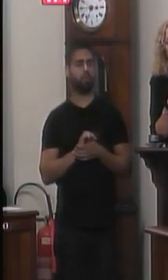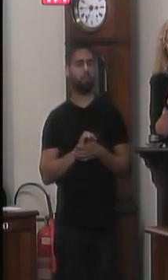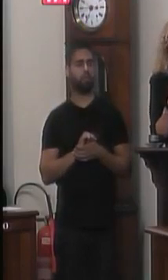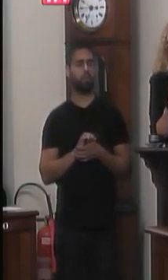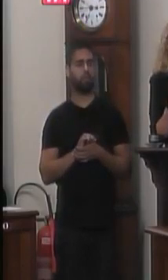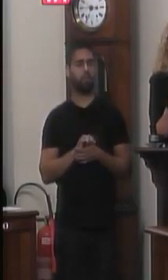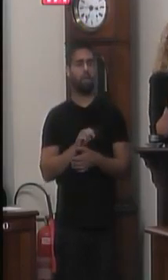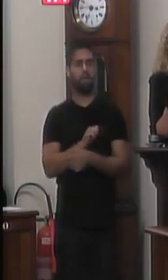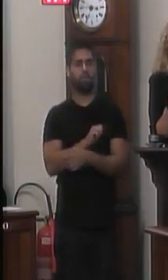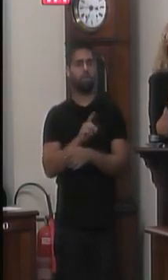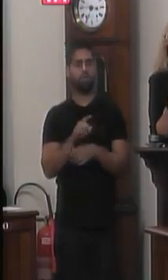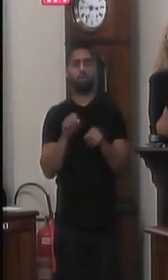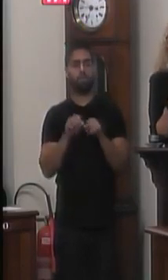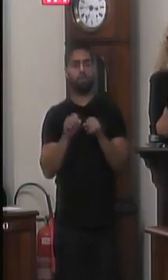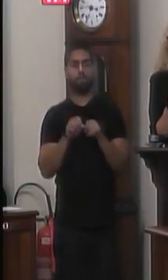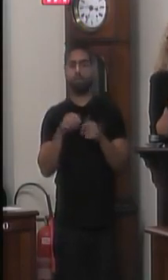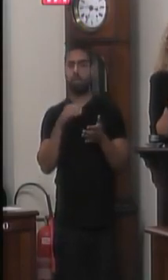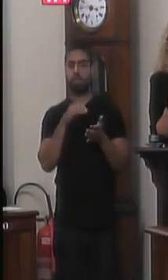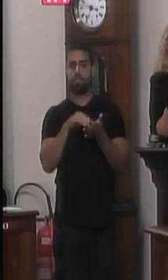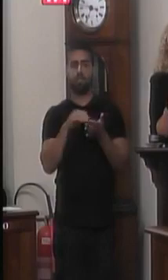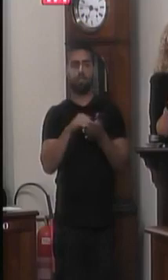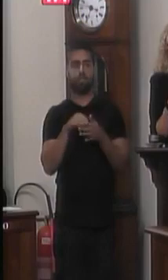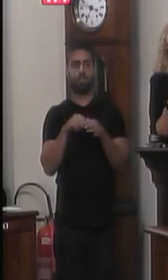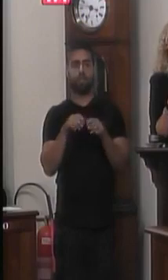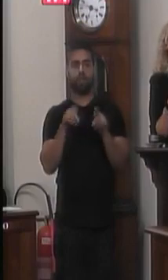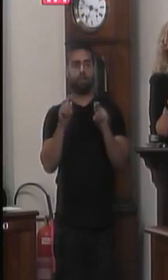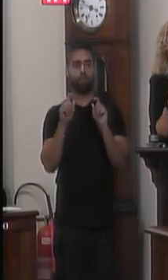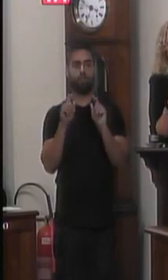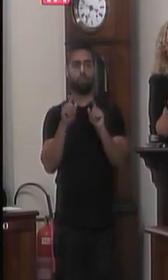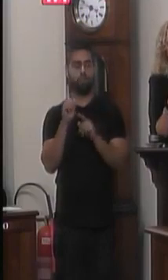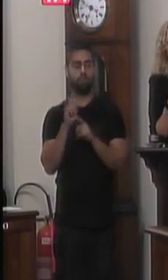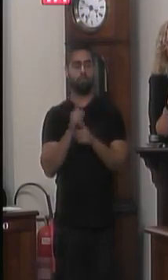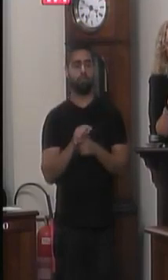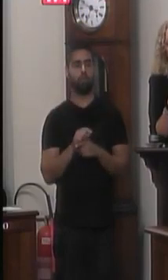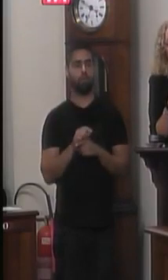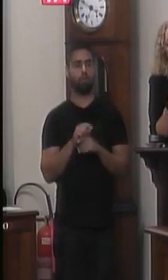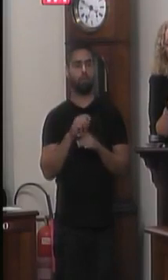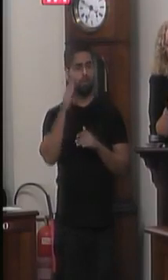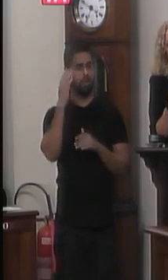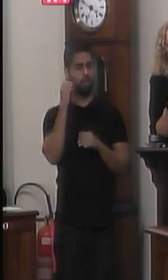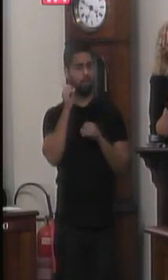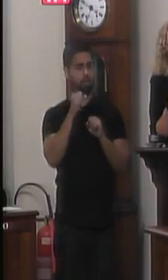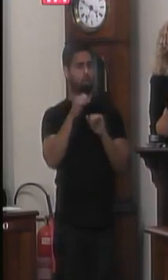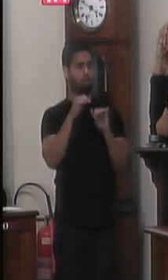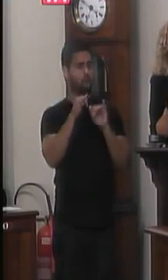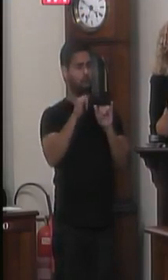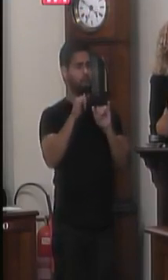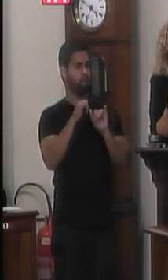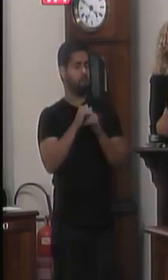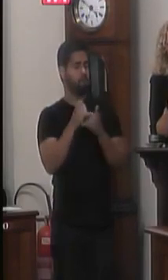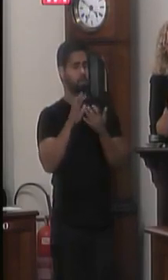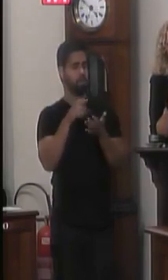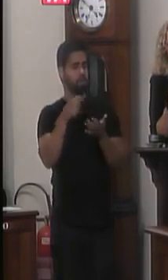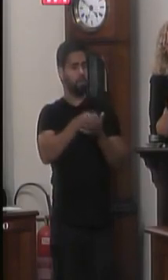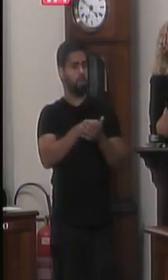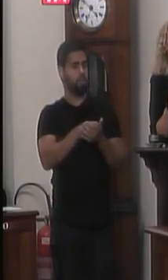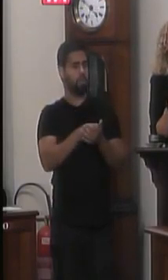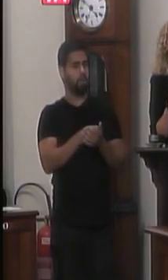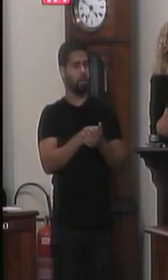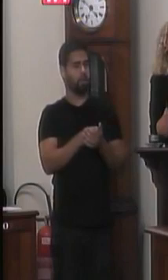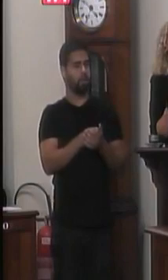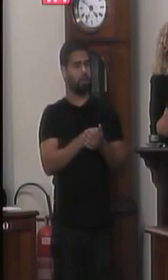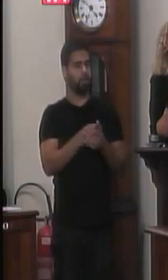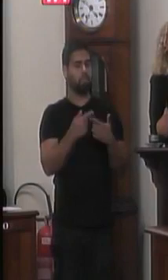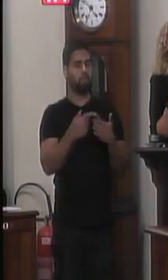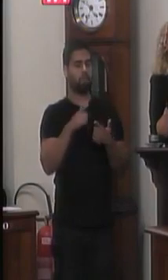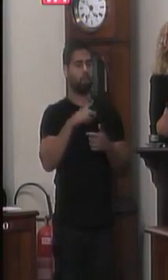essa parte, não é na área da fazenda. Eu sei, mas você pode me informar se já está sendo pago, às vezes, por sair o dinheiro